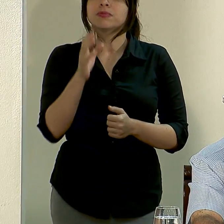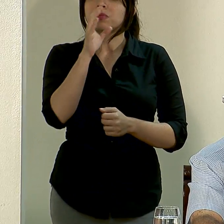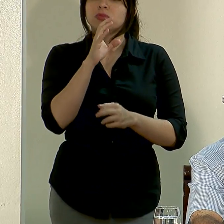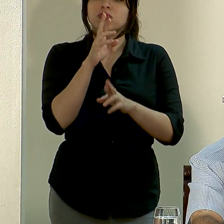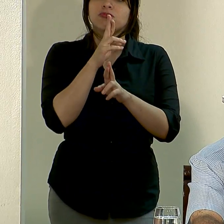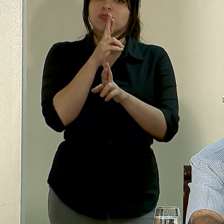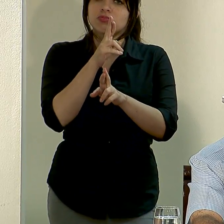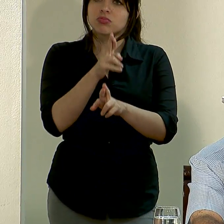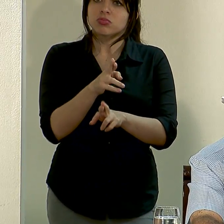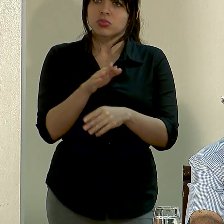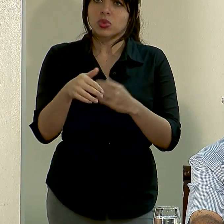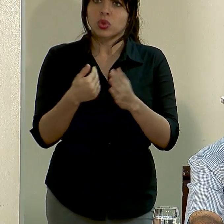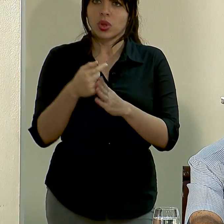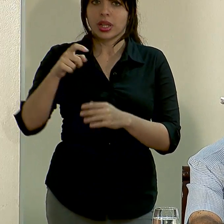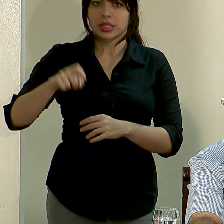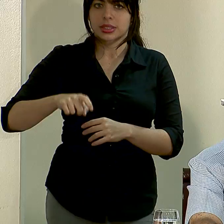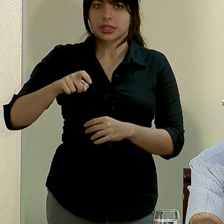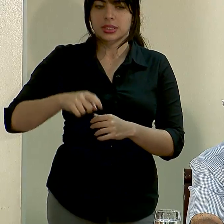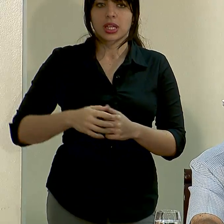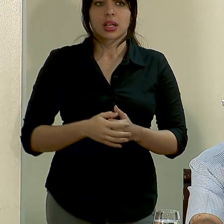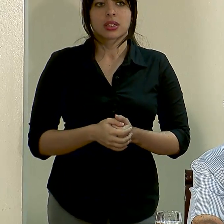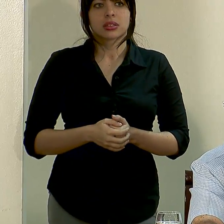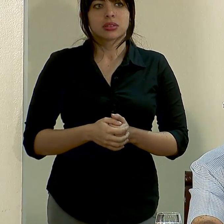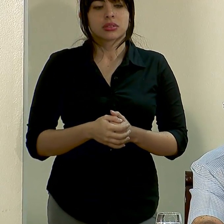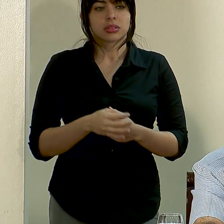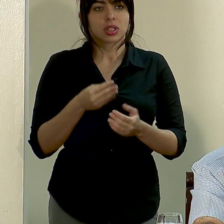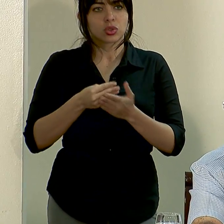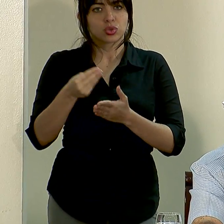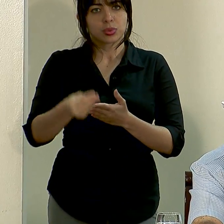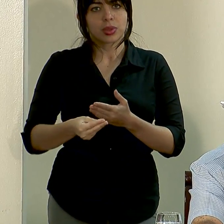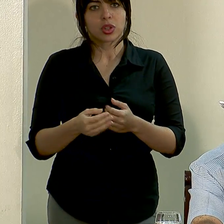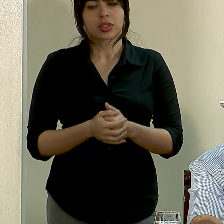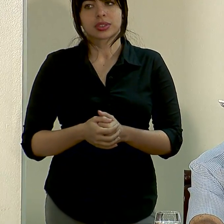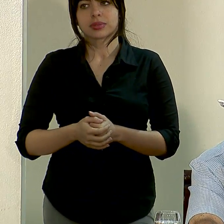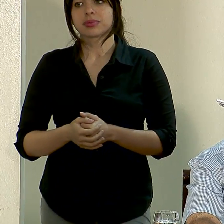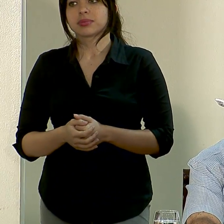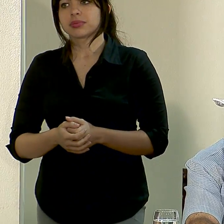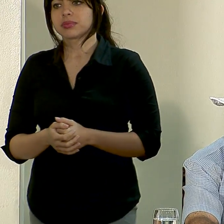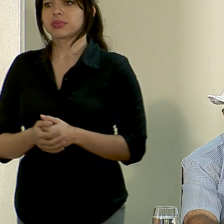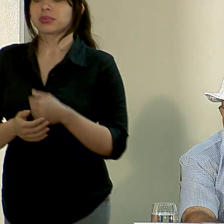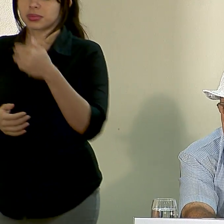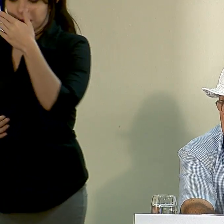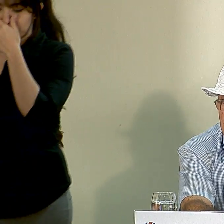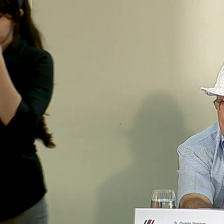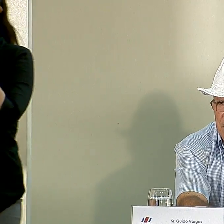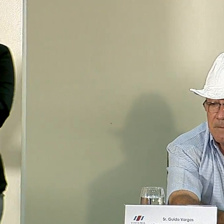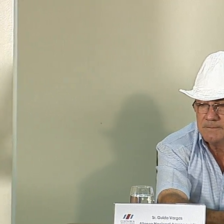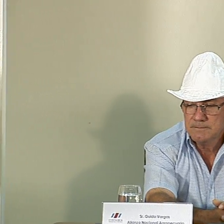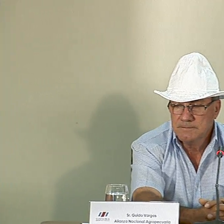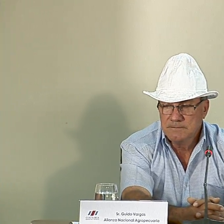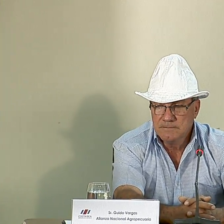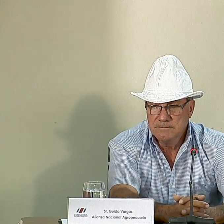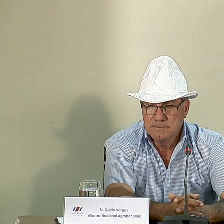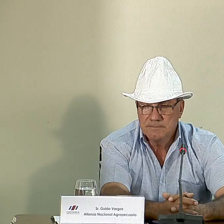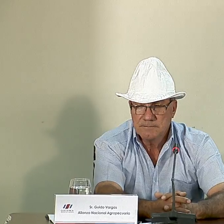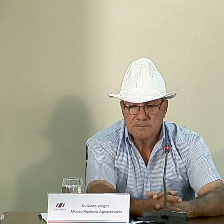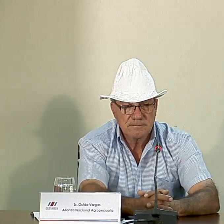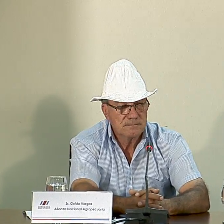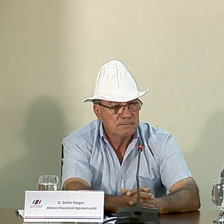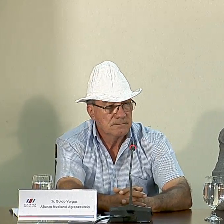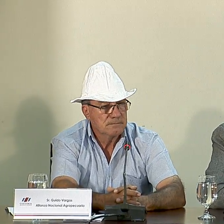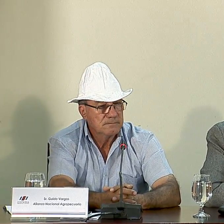responder a las necesidades de los consumidores. Muchísimas gracias al señor Guido